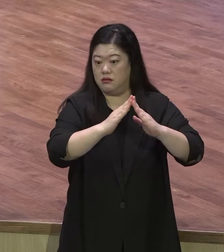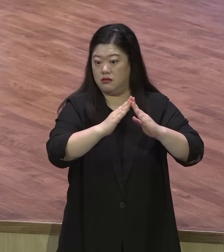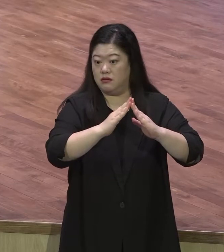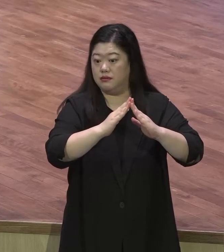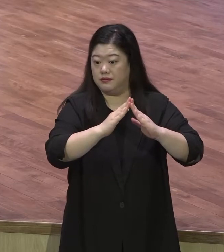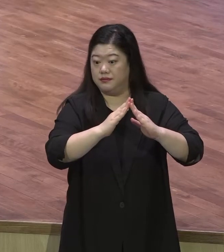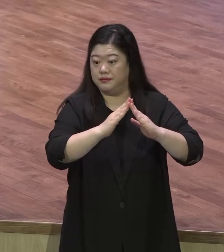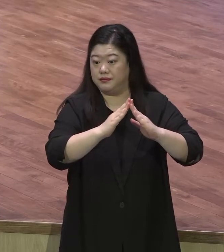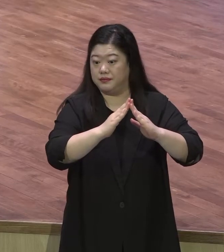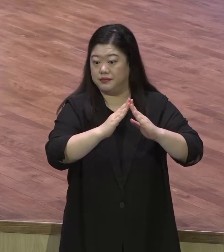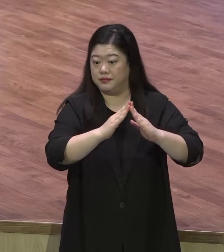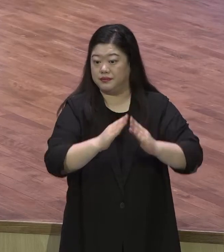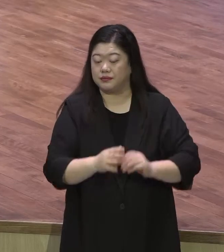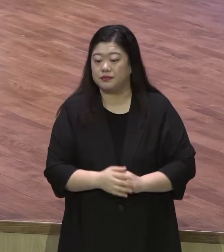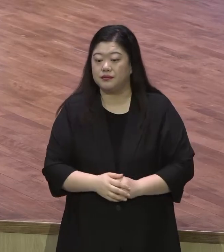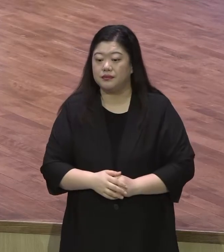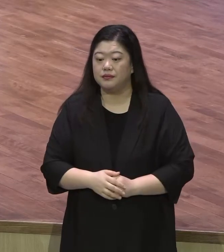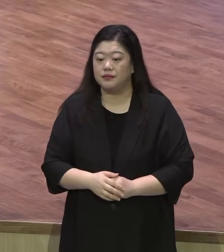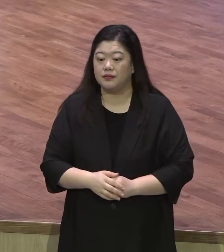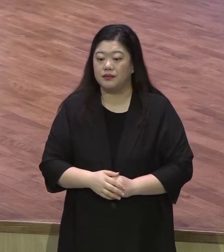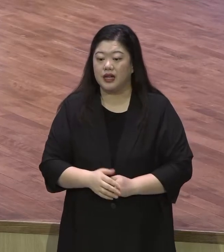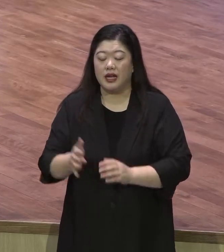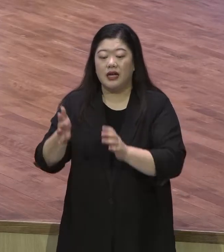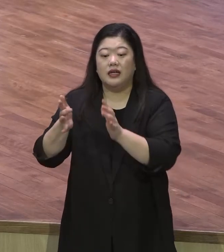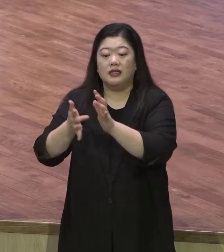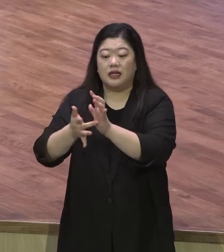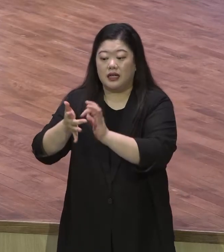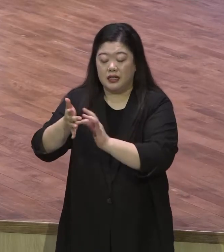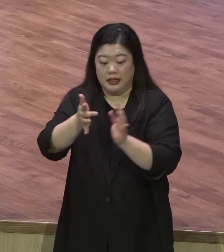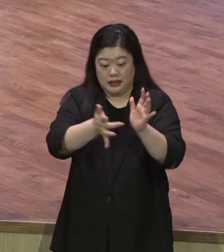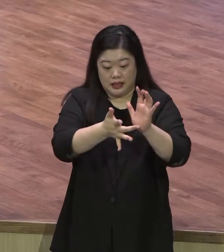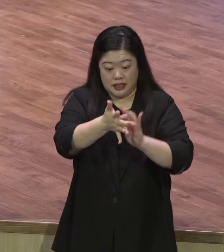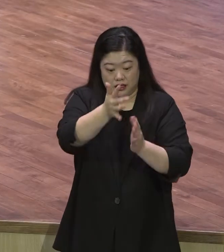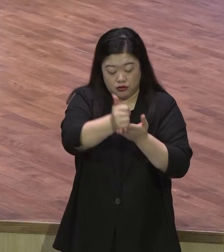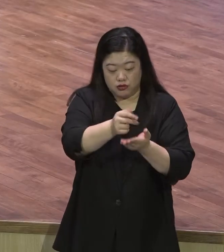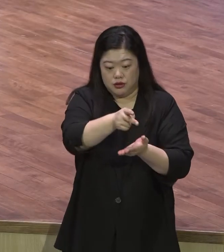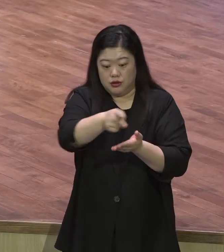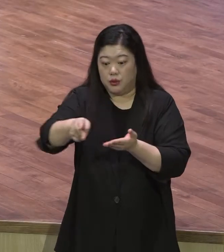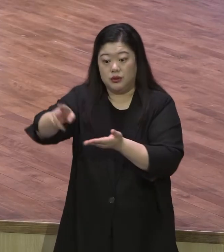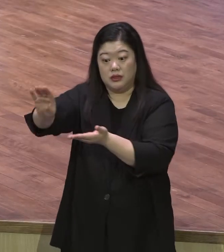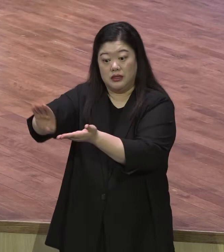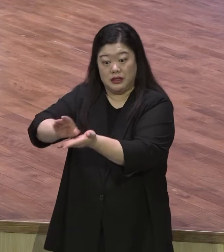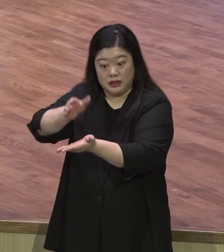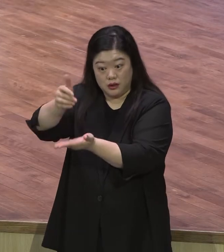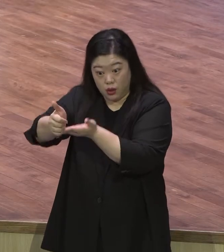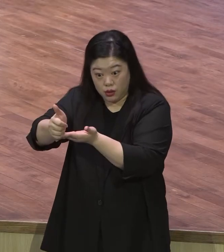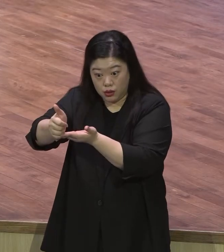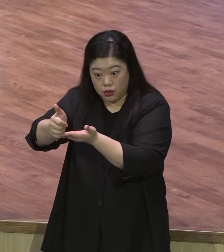예수가 그리도 되신다는 이 믿음에 고백하는 자에게 주어지는 최고의